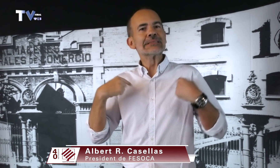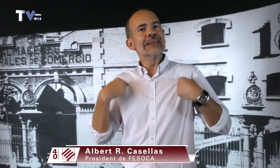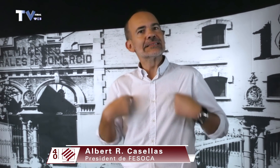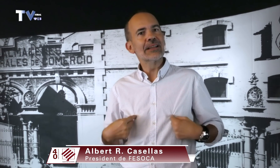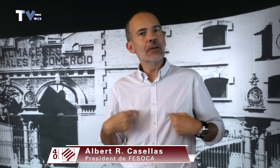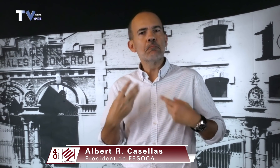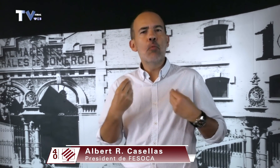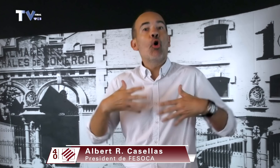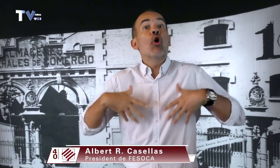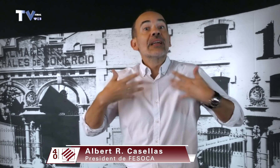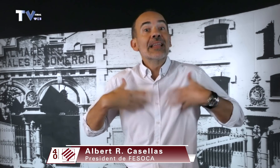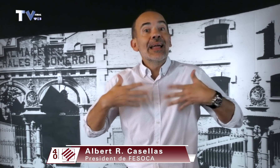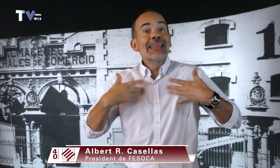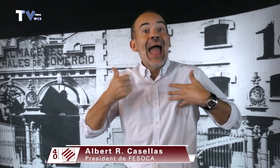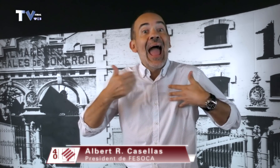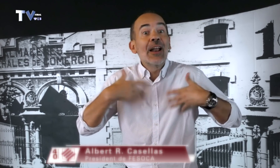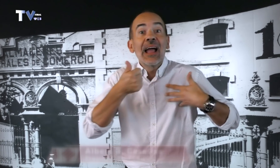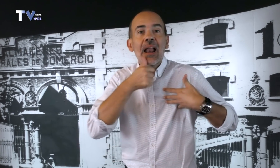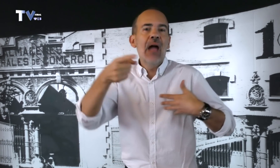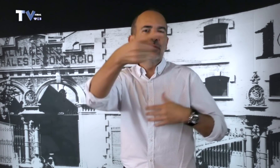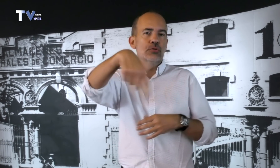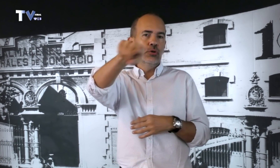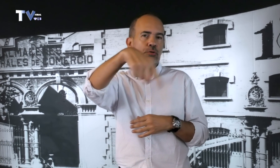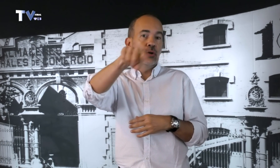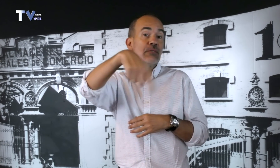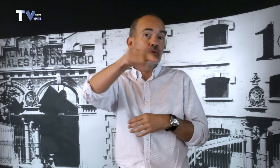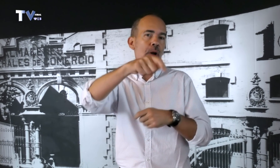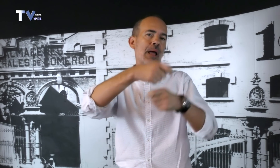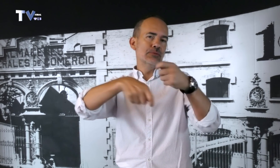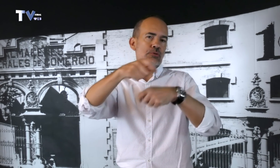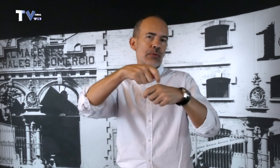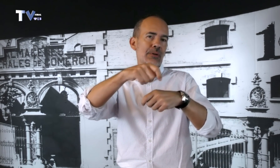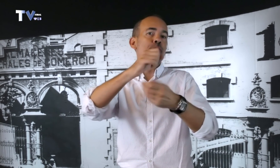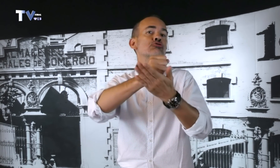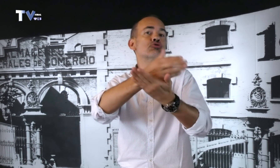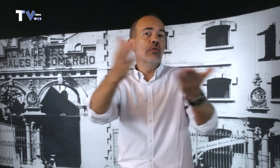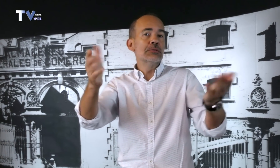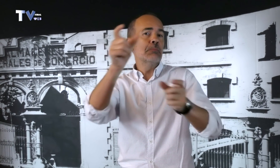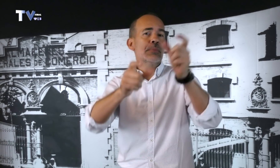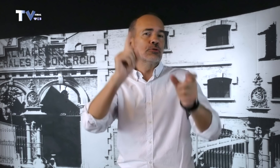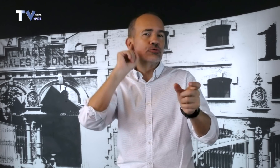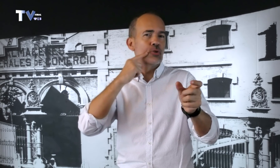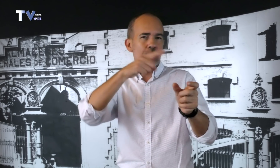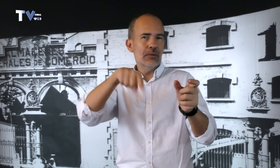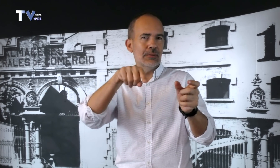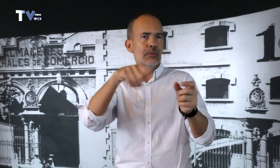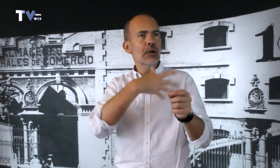de la FESOCA i em sento molt content, però molt content per nosaltres, per les associacions, per